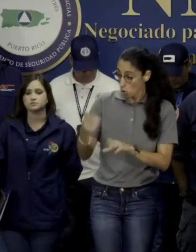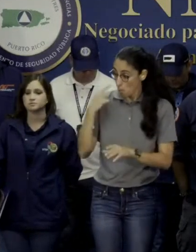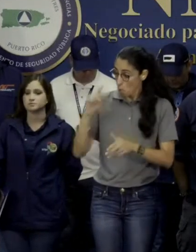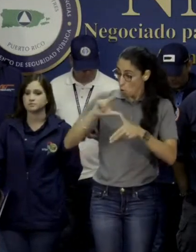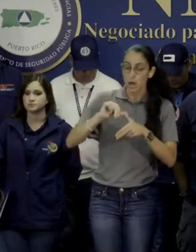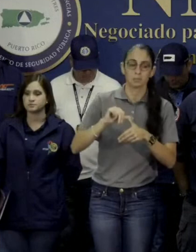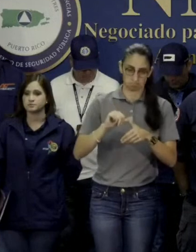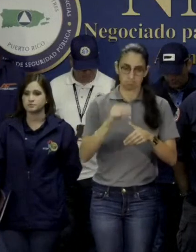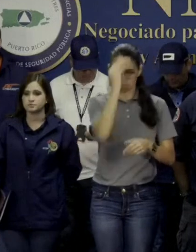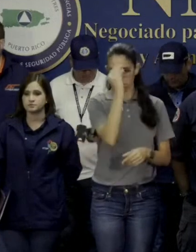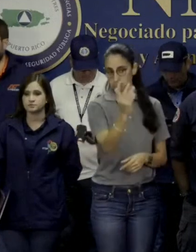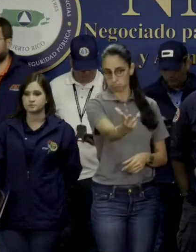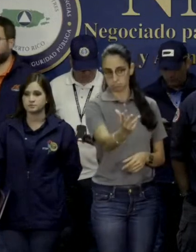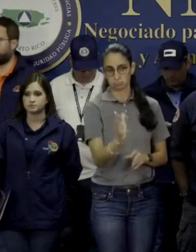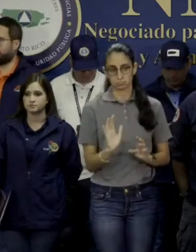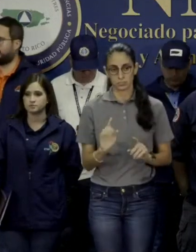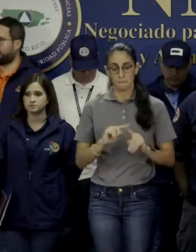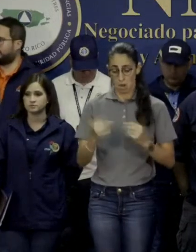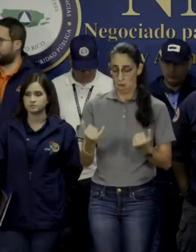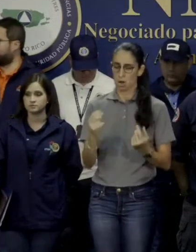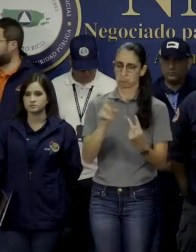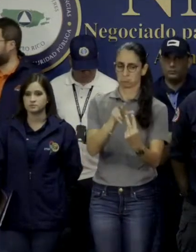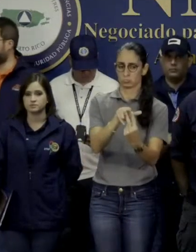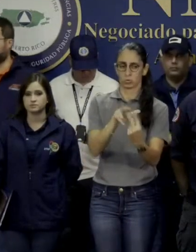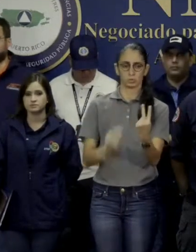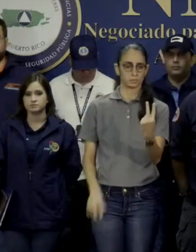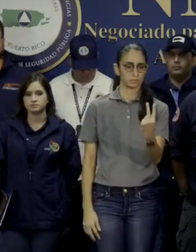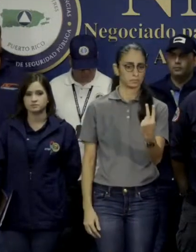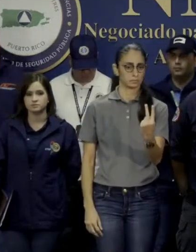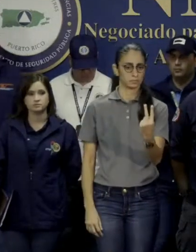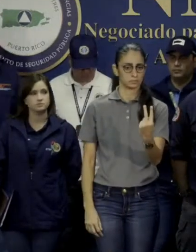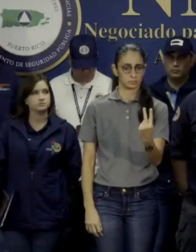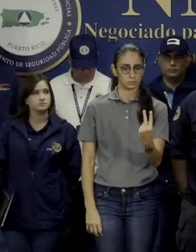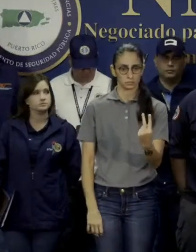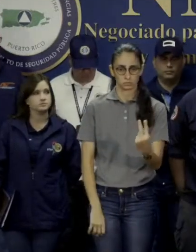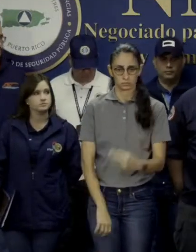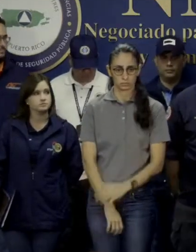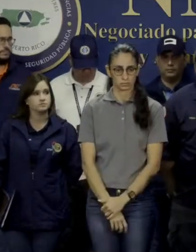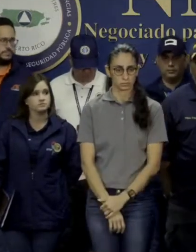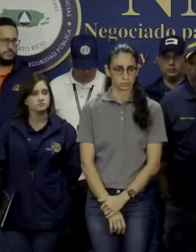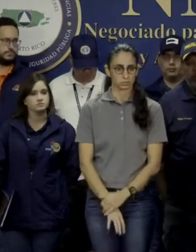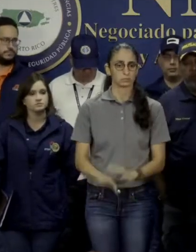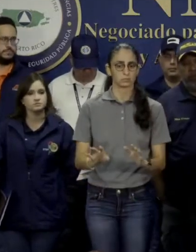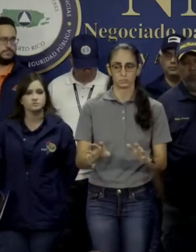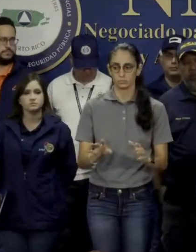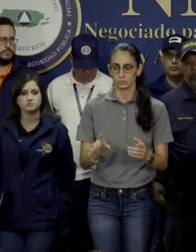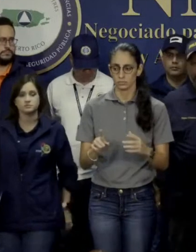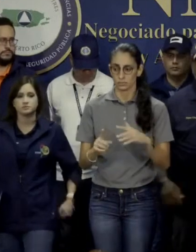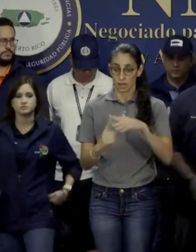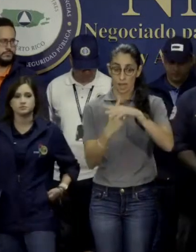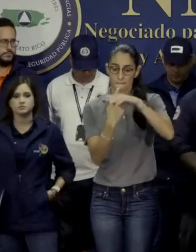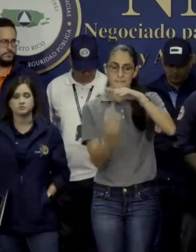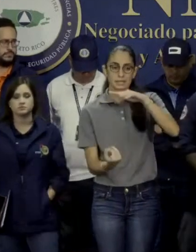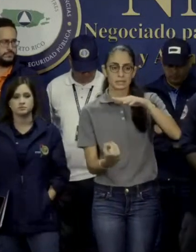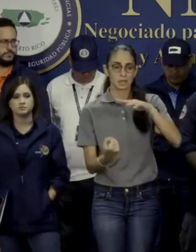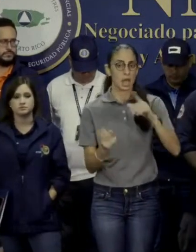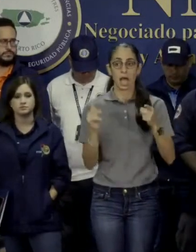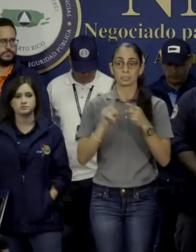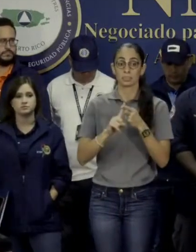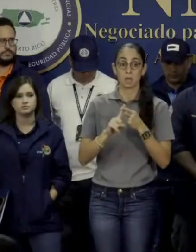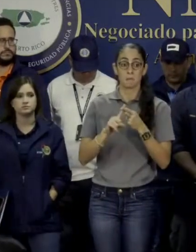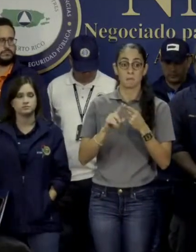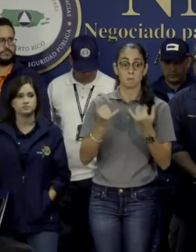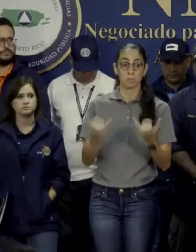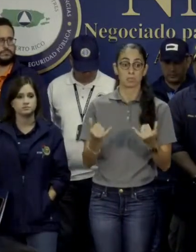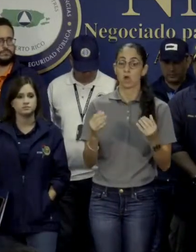que eso es lo que puedo decir hasta el momento. ¿Y personas desaparecidas? Hasta el momento no tenemos personas desaparecidas. Por eso es